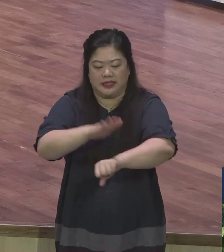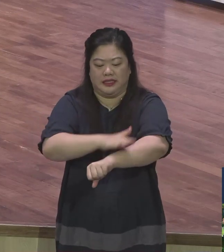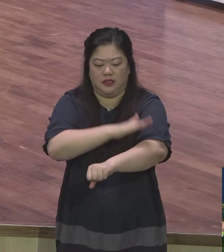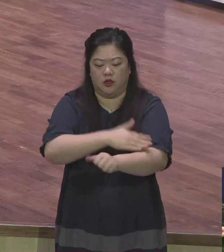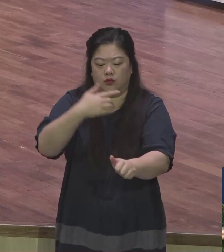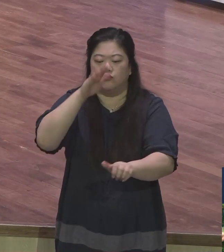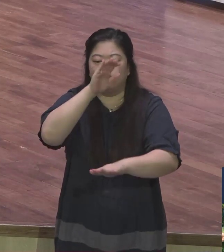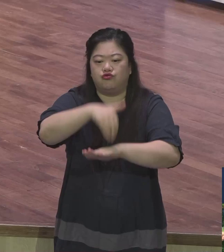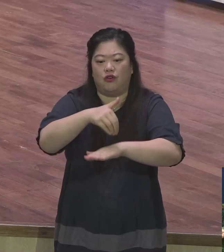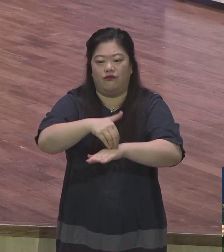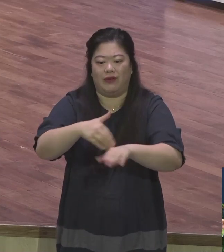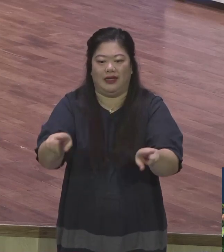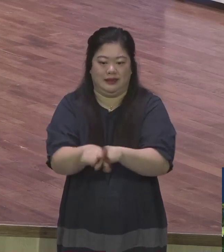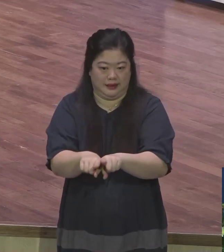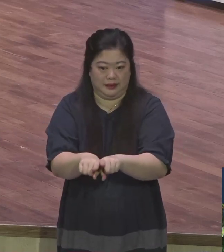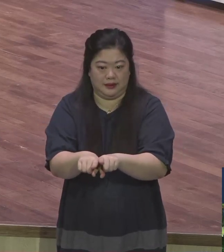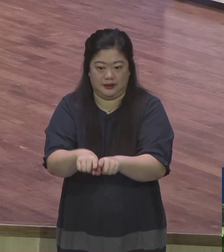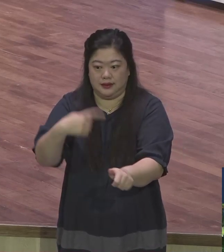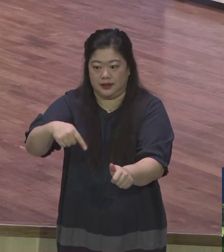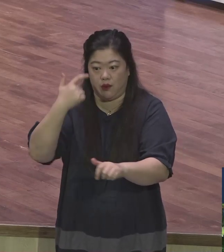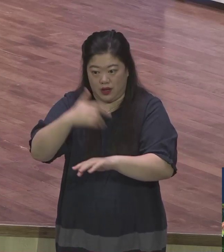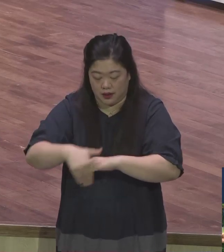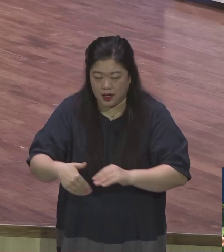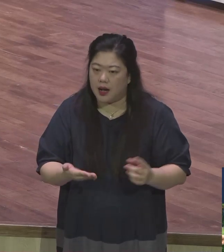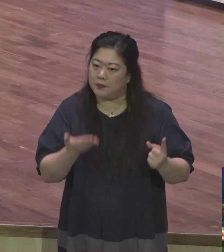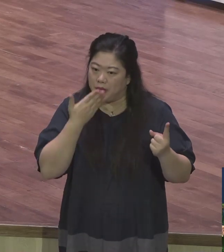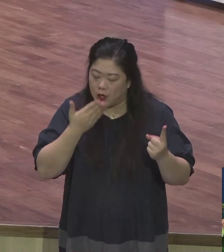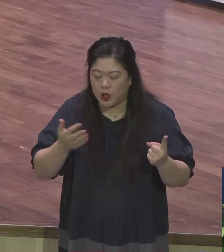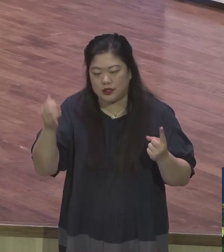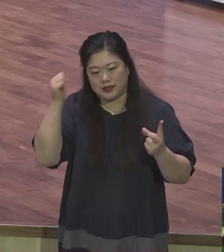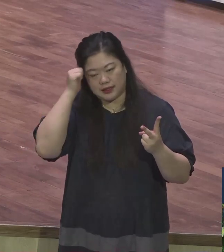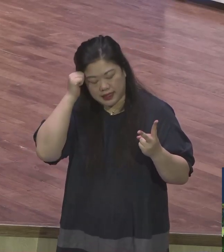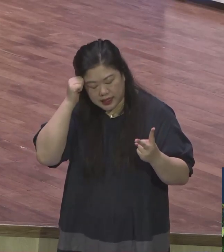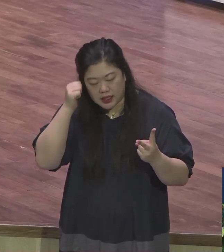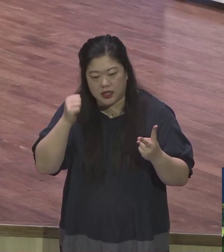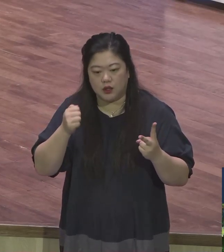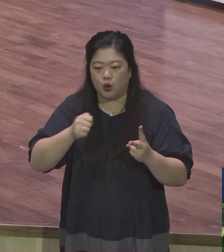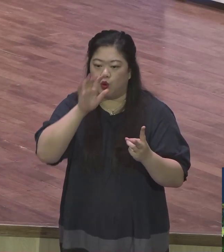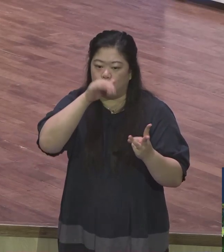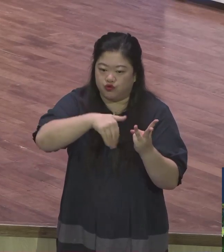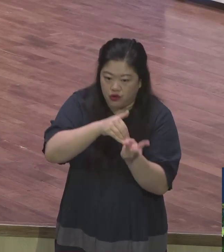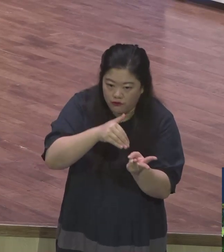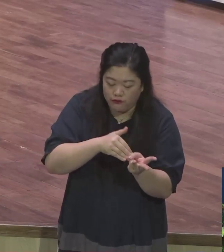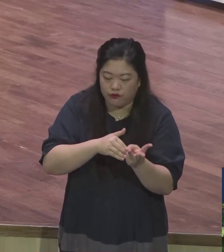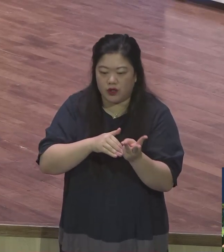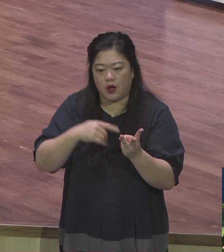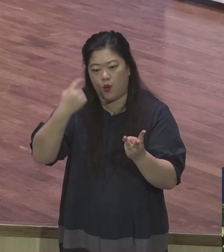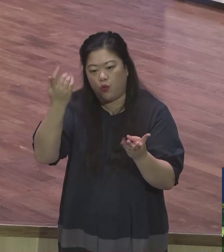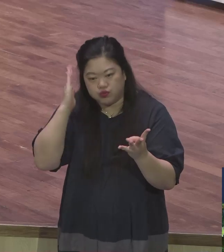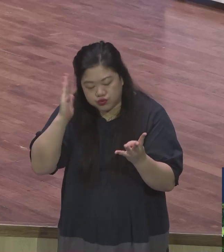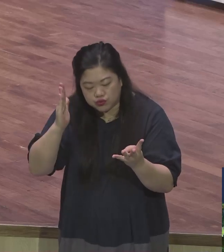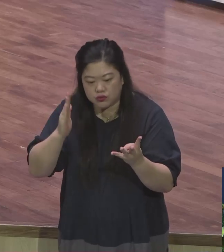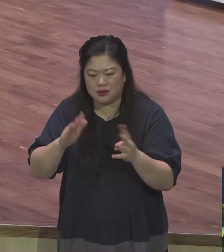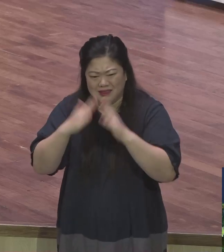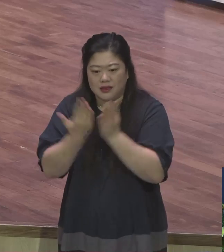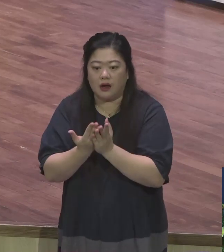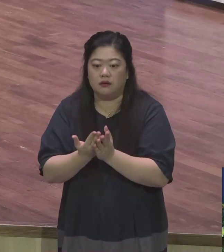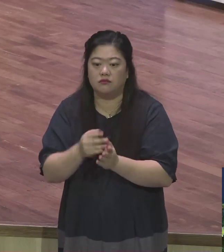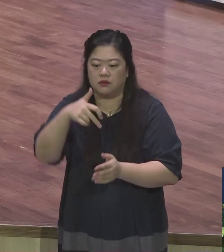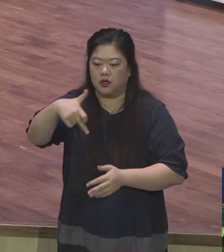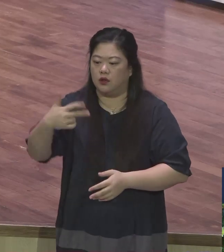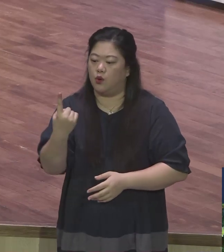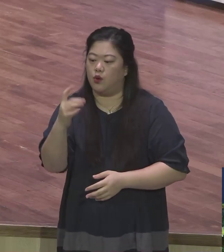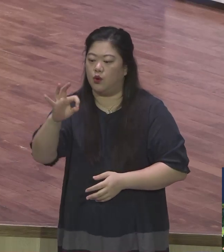코이카에서 다 대줍니다. 먹는 거, 자는 거 전부 다 그렇게 훈련, 거기서 헌신할 수 있도록